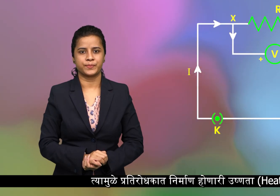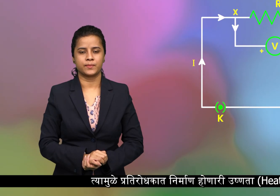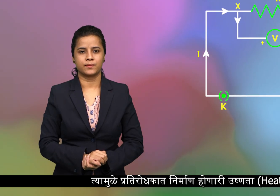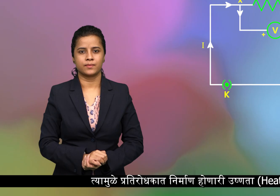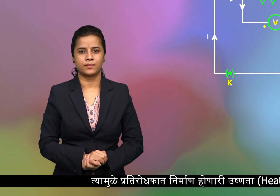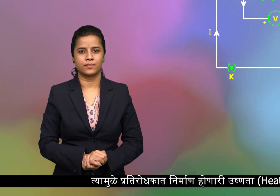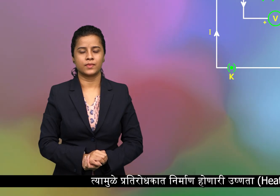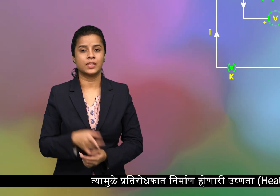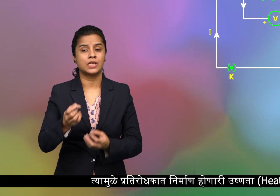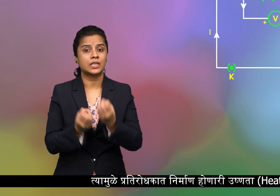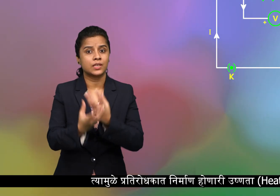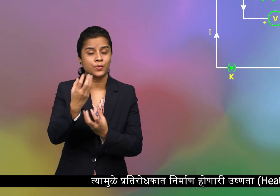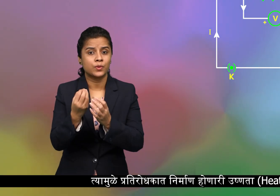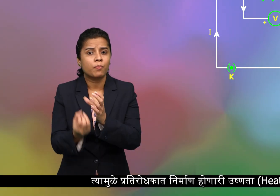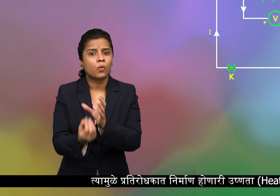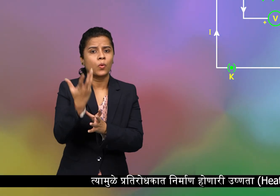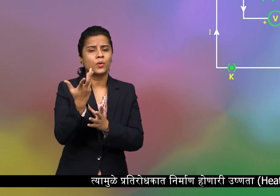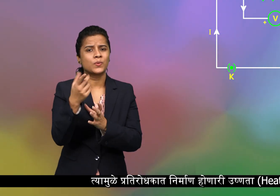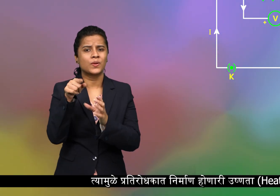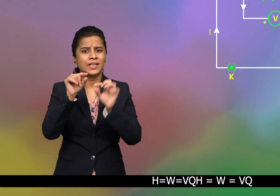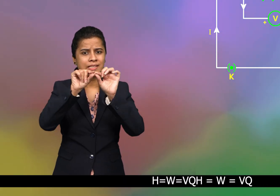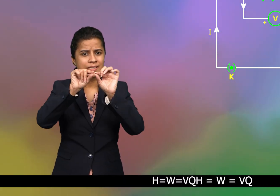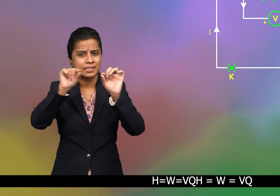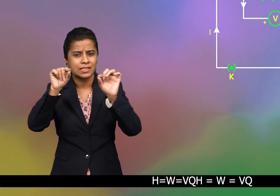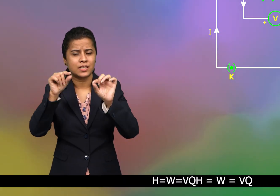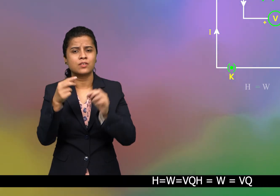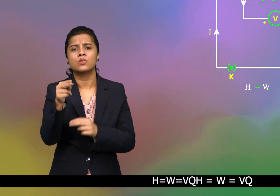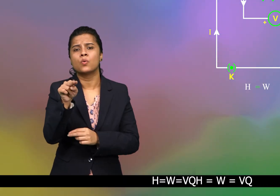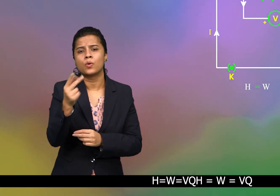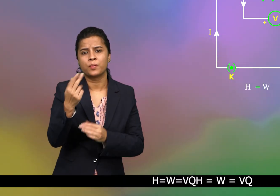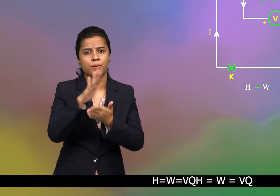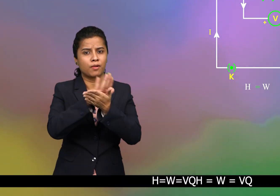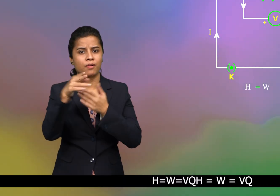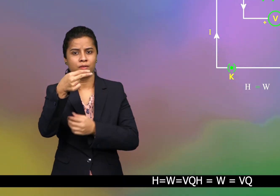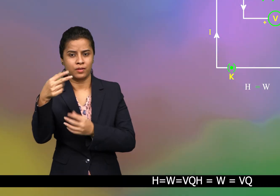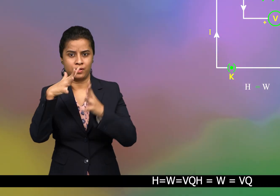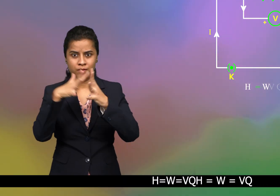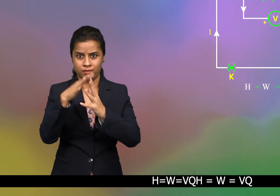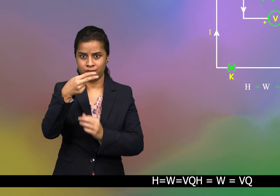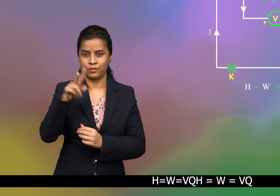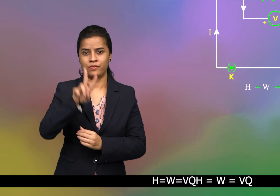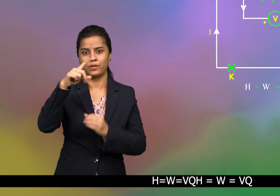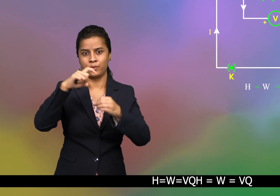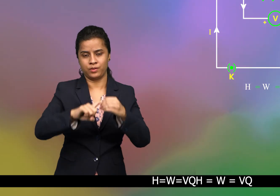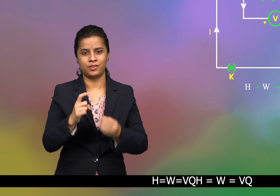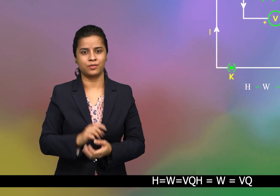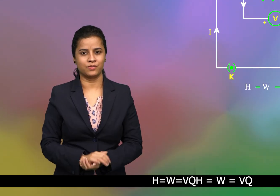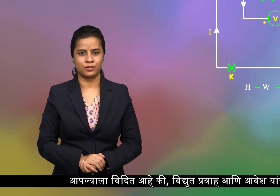त्यामुळे प्रतिरोधकात निर्माण होणारी उष्णता असेल H बरोबर W बरोबर VQH बरोबर W बरोबर VQ.